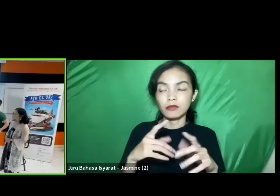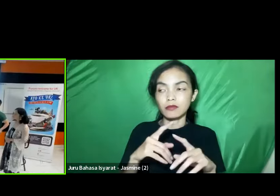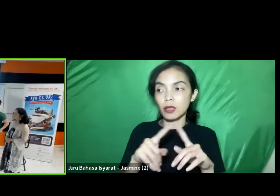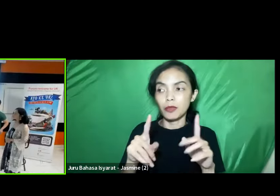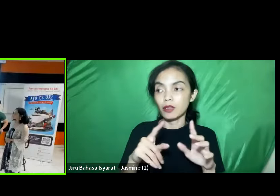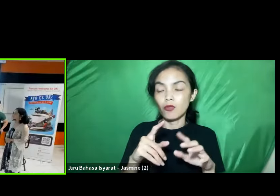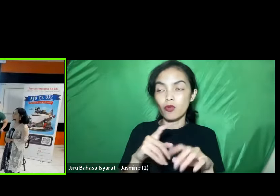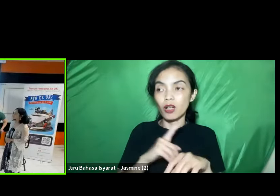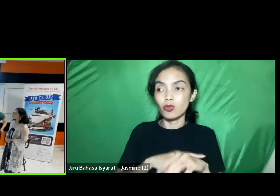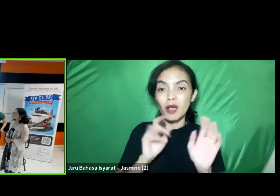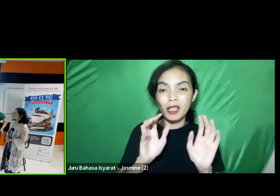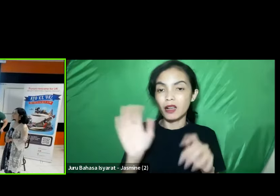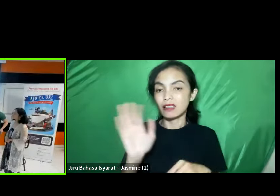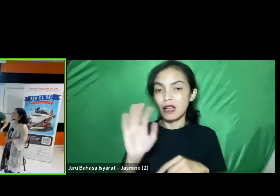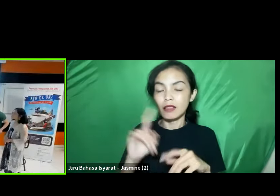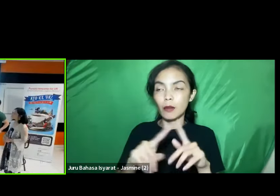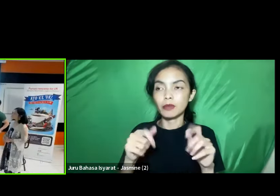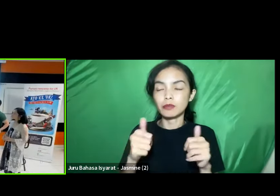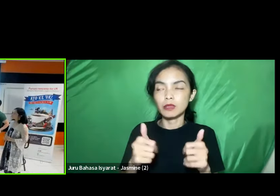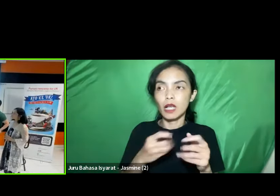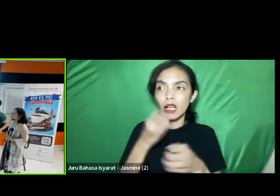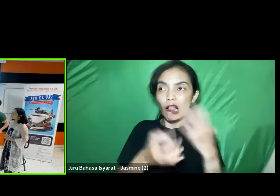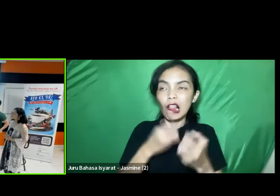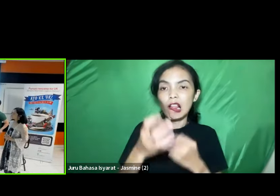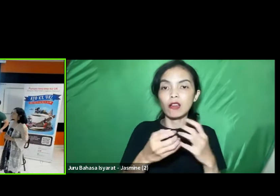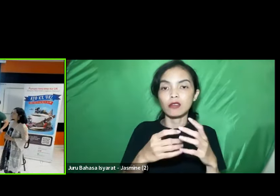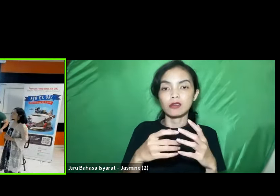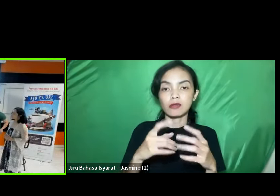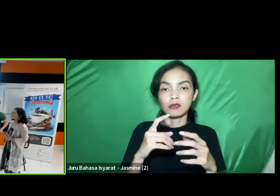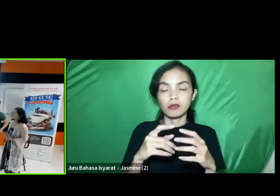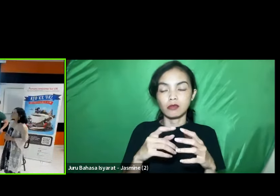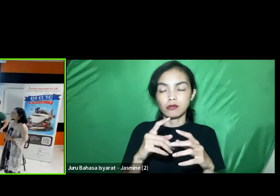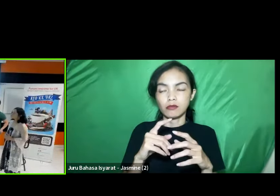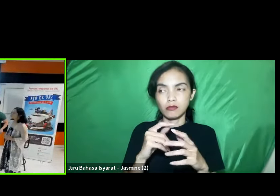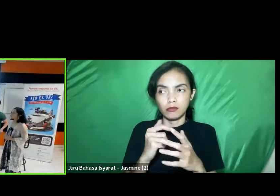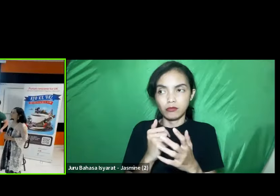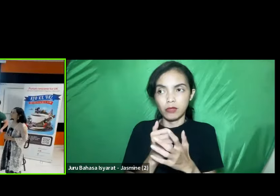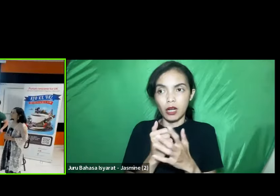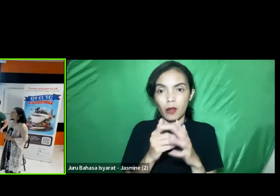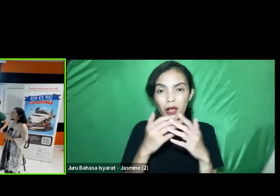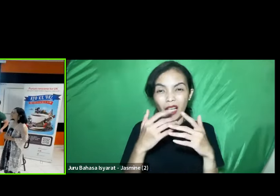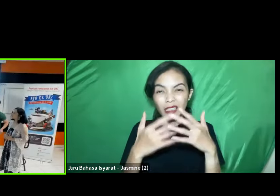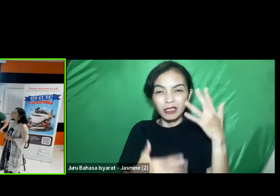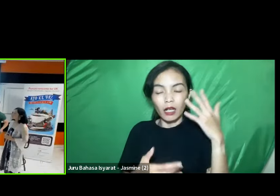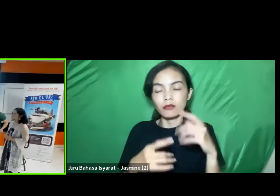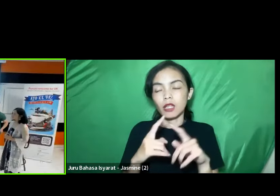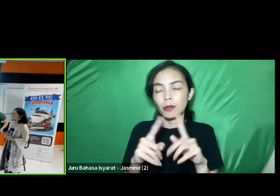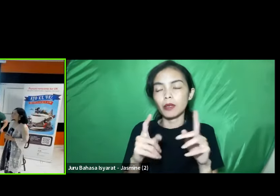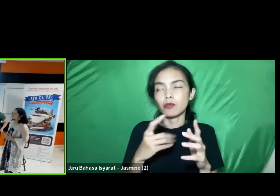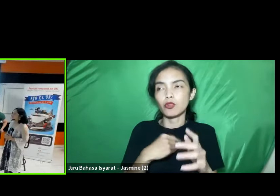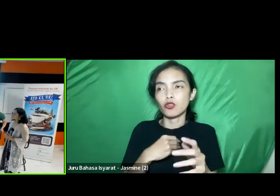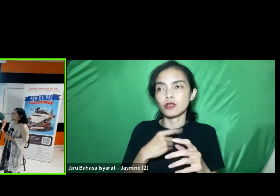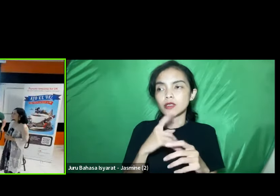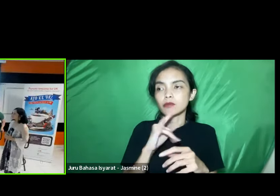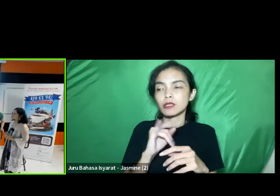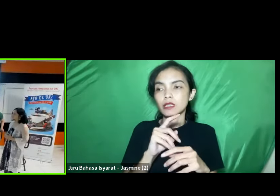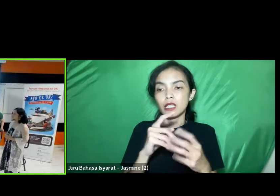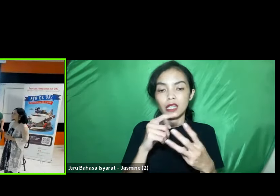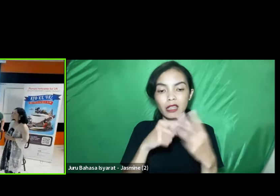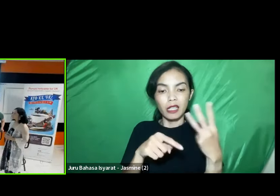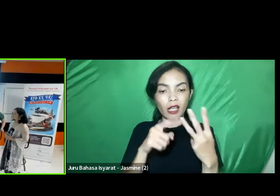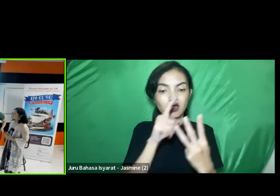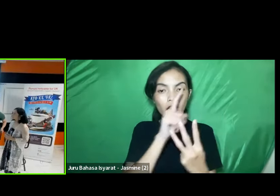singkat itu balik lagi enggak usah terlalu dikasih tahu satu persatu mungkin bisa dibilang bahwa tiga pilihan